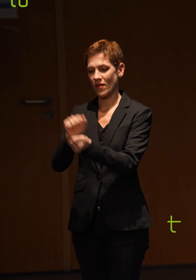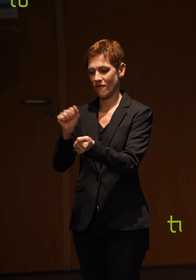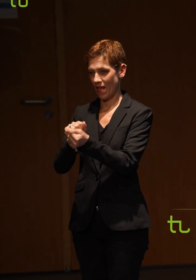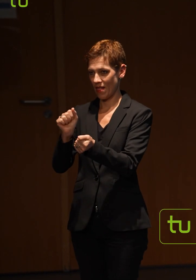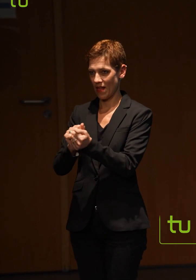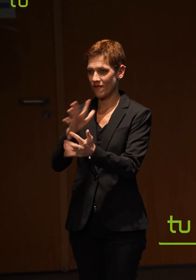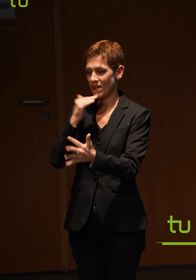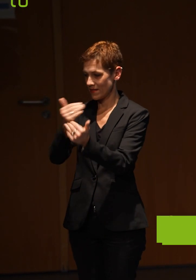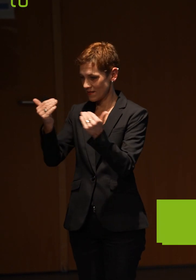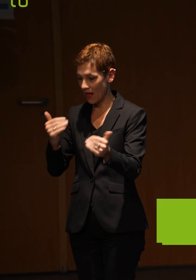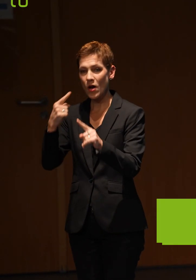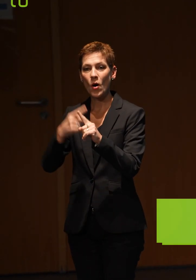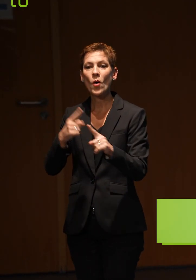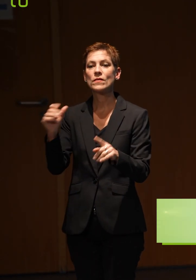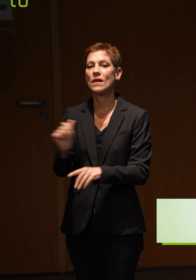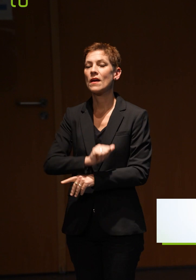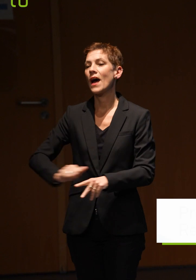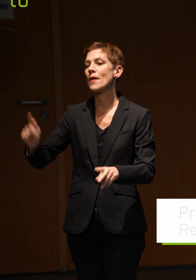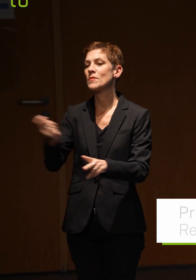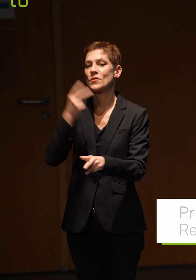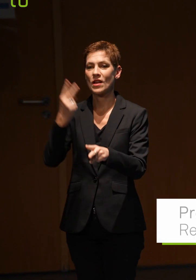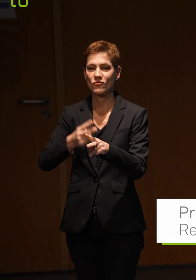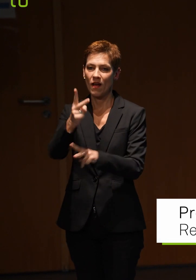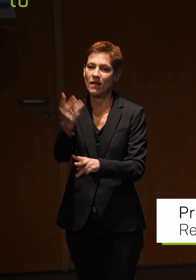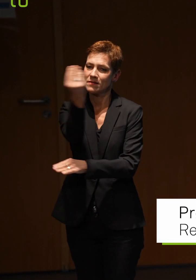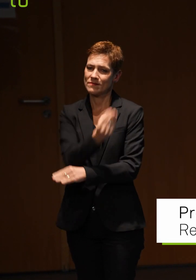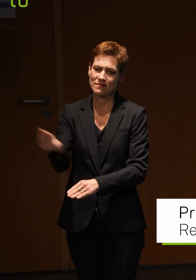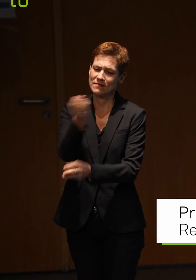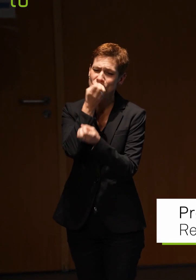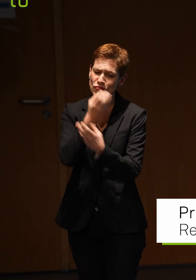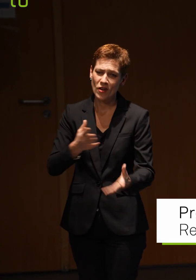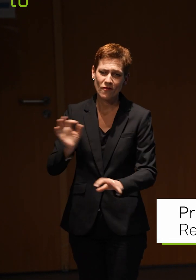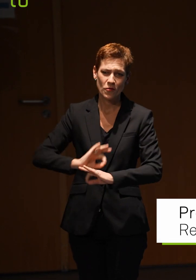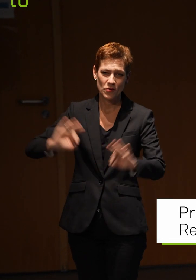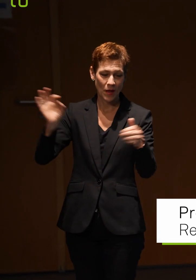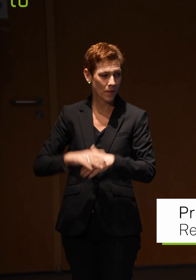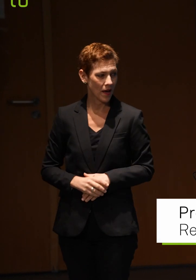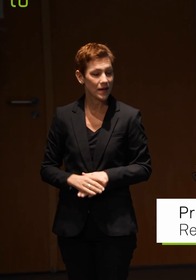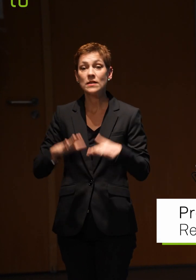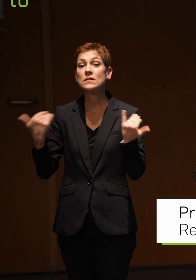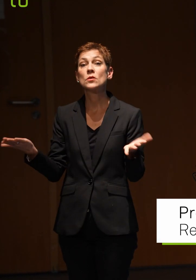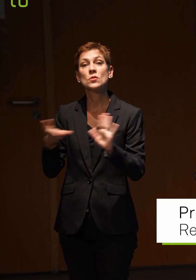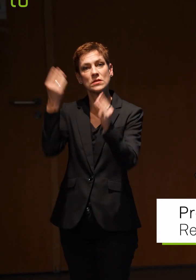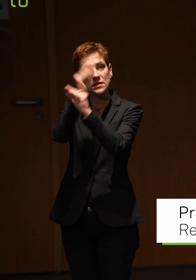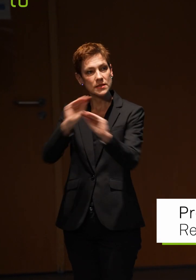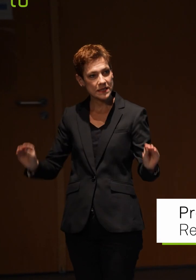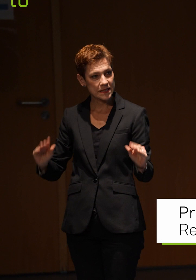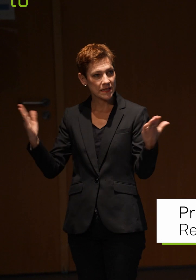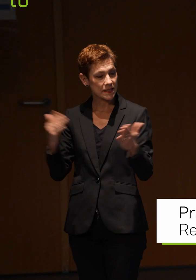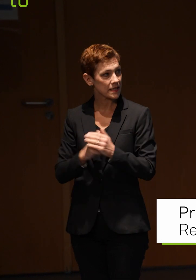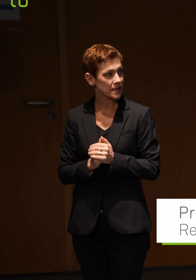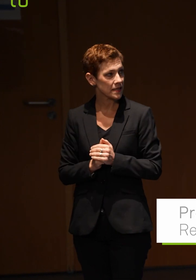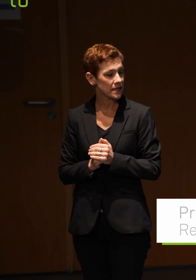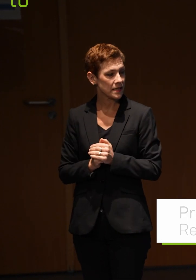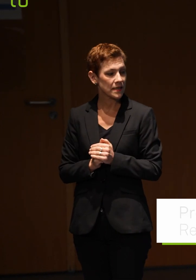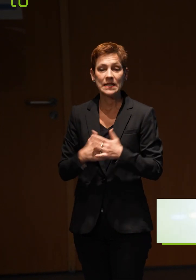und natürlich an Armin Müller-Stahl für das wunderbare Gemälde. Ich darf in dem Zusammenhang noch hinweisen darauf, dass wir immer noch in